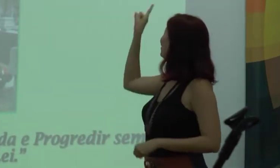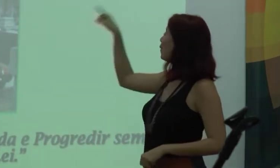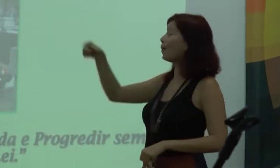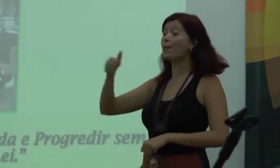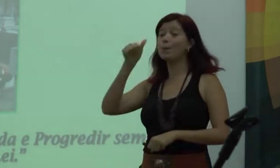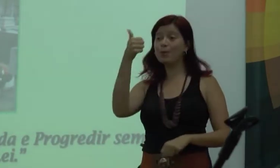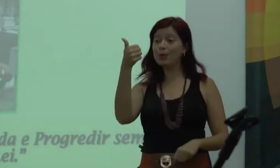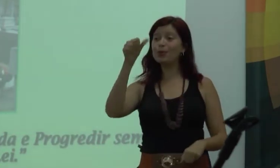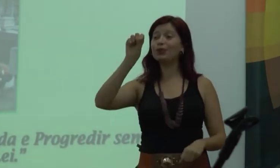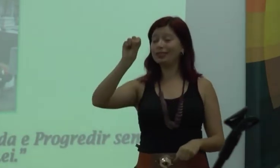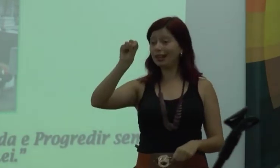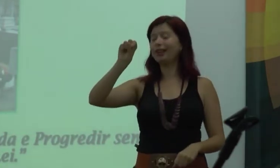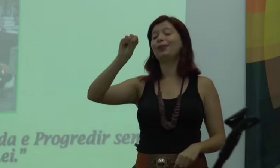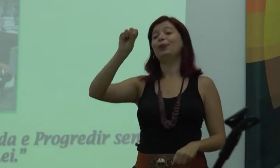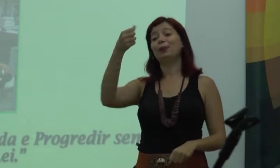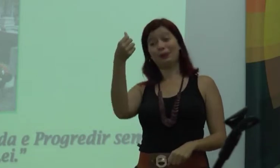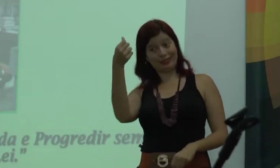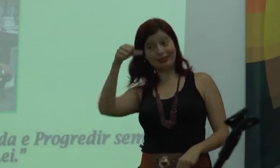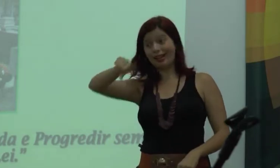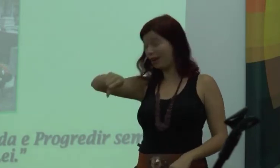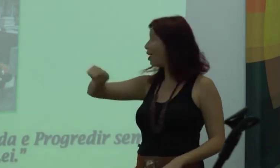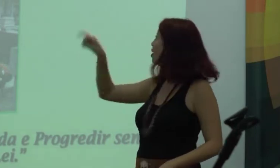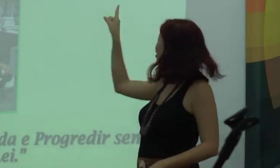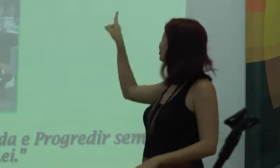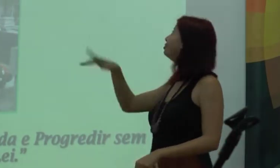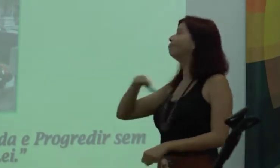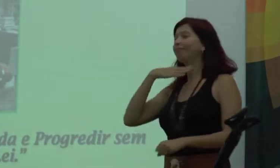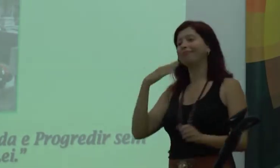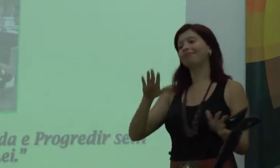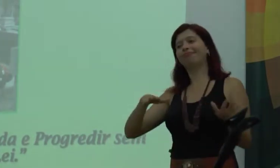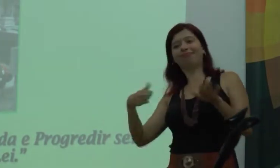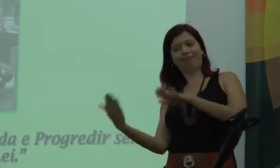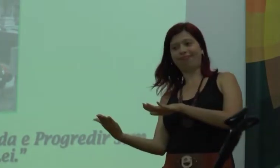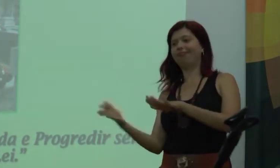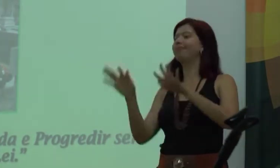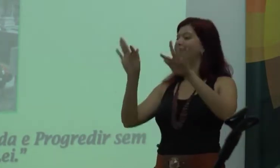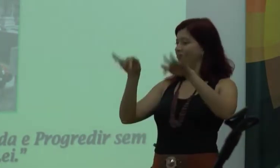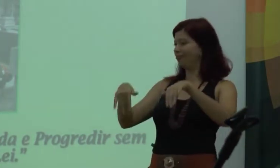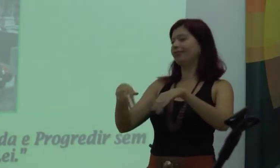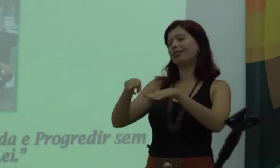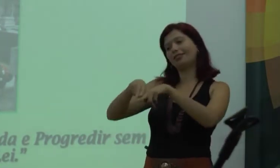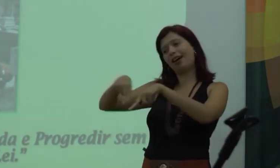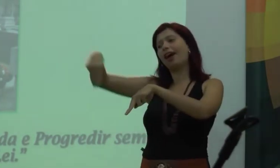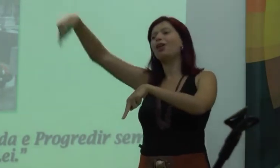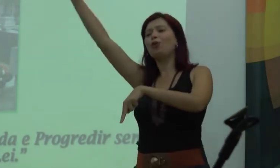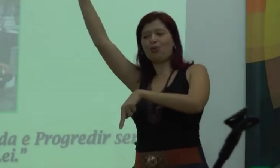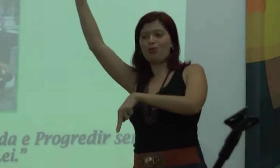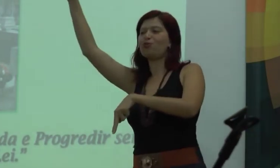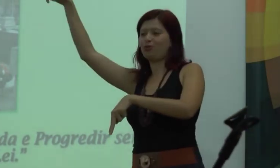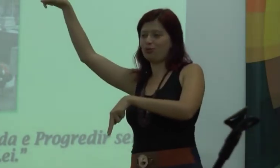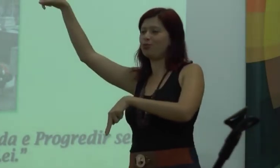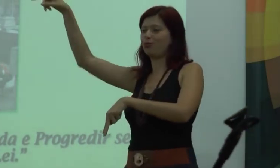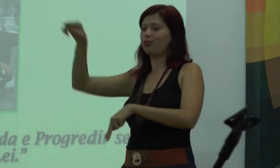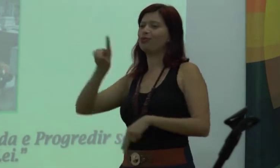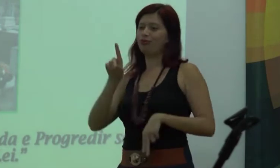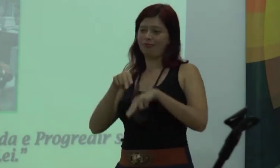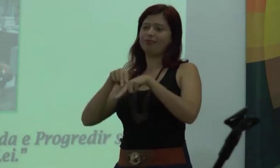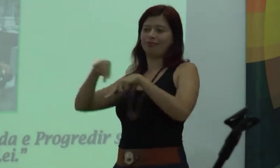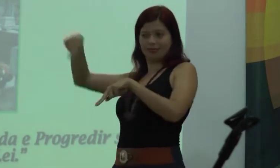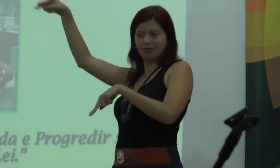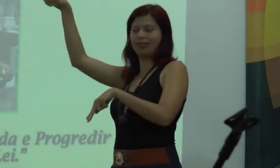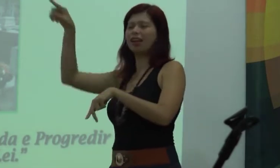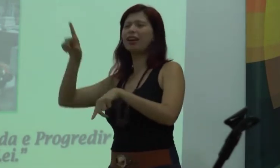E no ano, em 31 de março de 1869, Allan Kardec